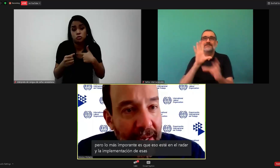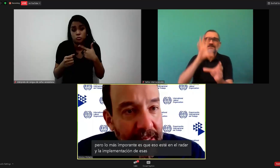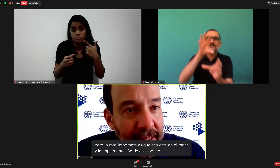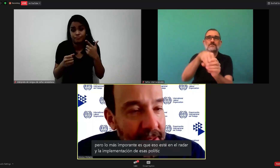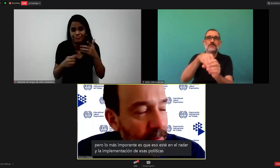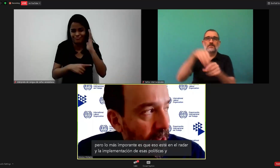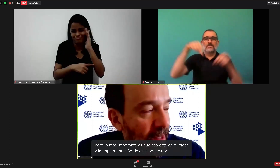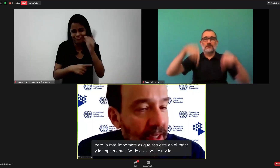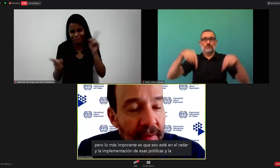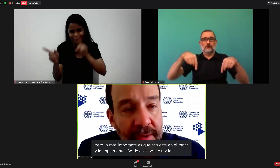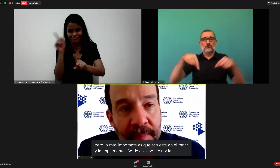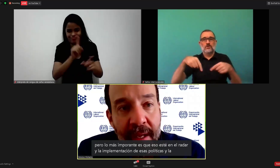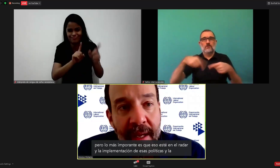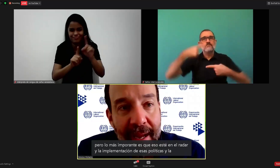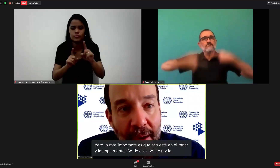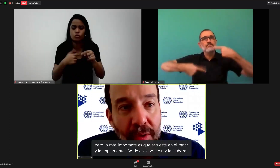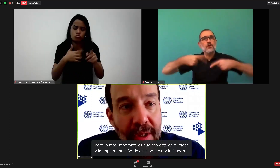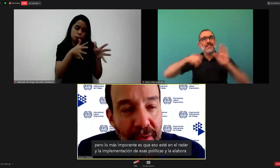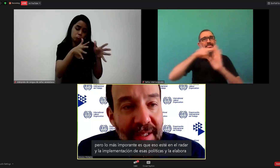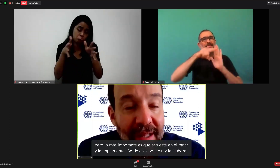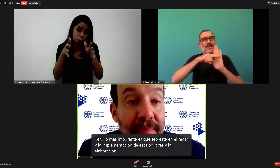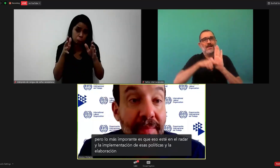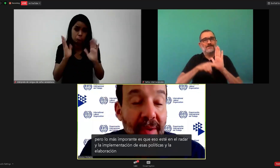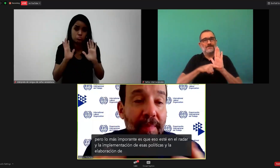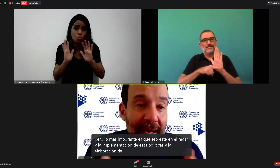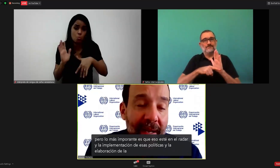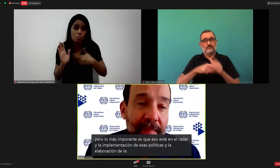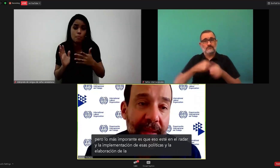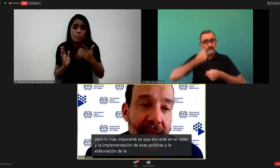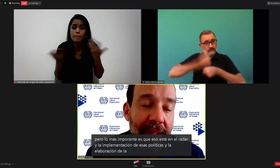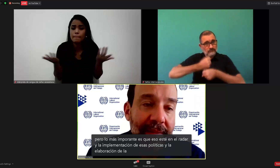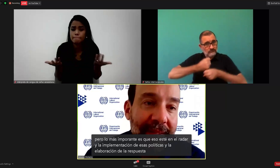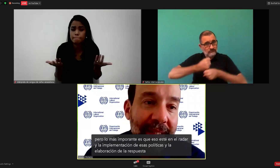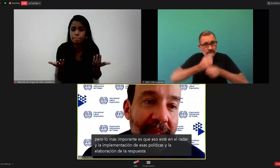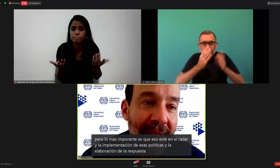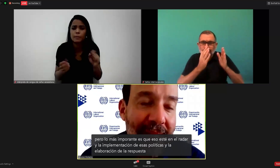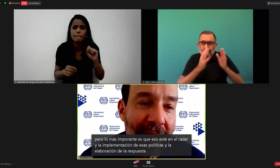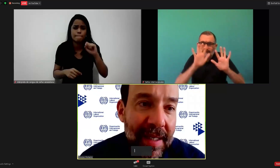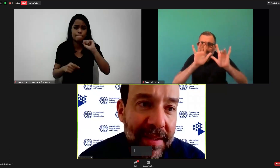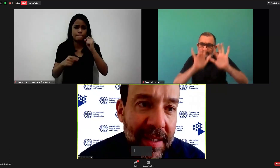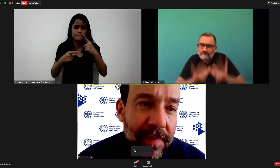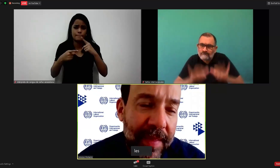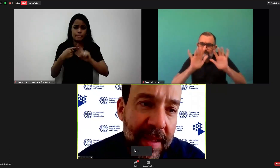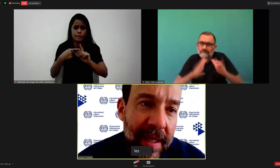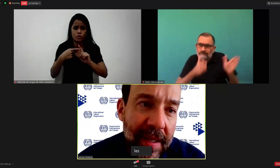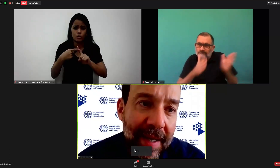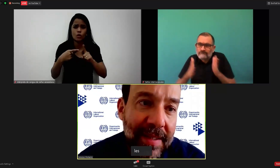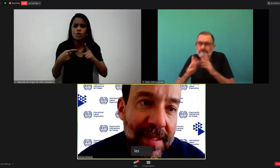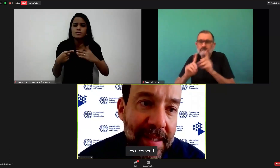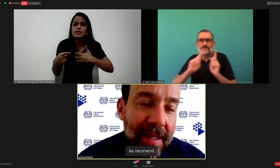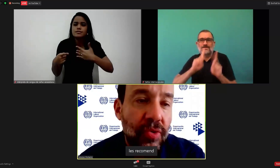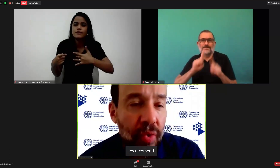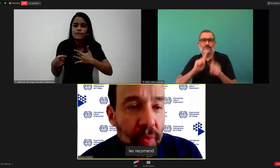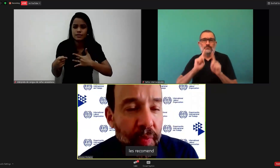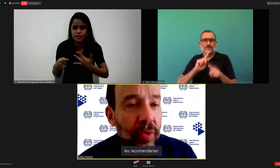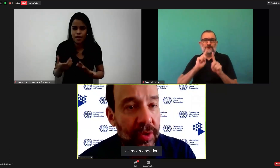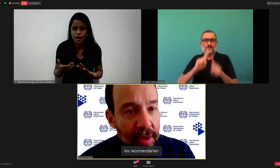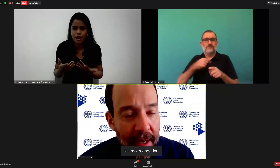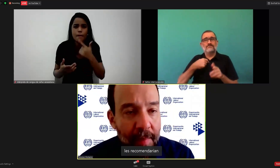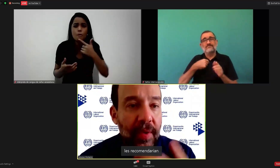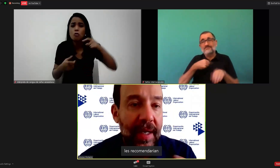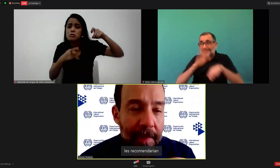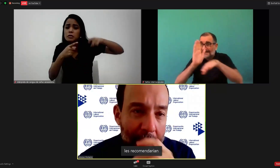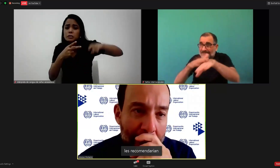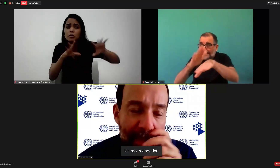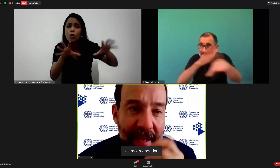buscasen en sus países respectivos el coordinador residente, primero para sensibilizarles, ¿no?, de la necesidad de sus